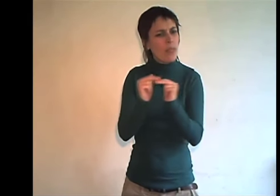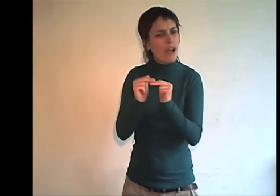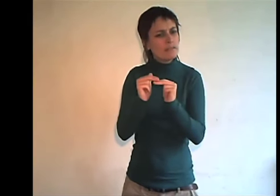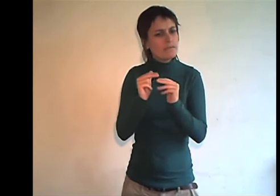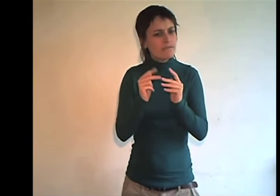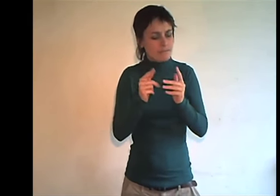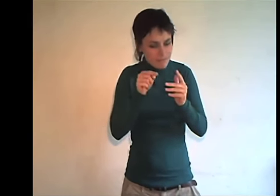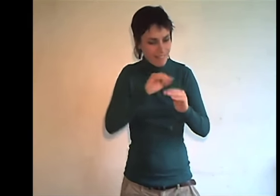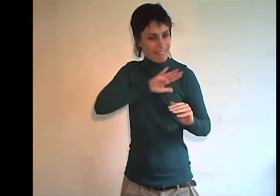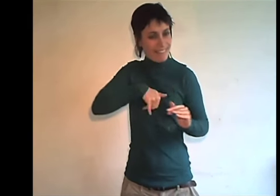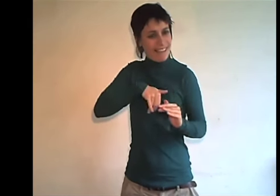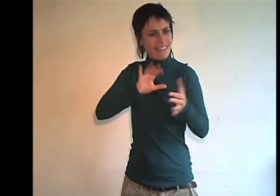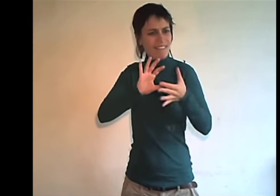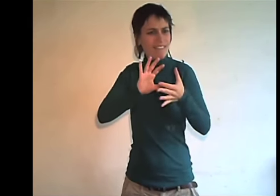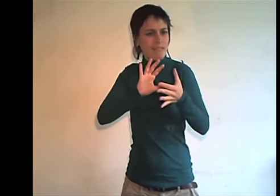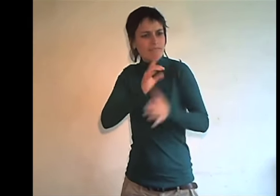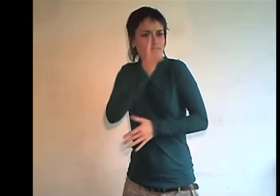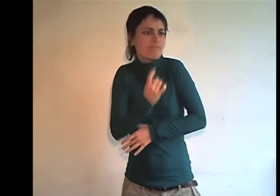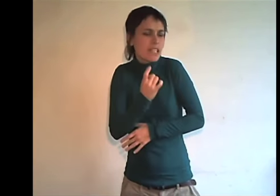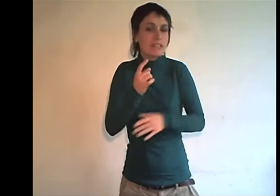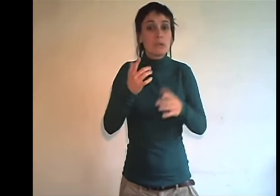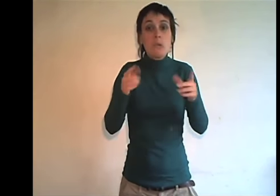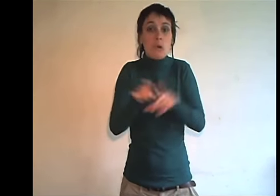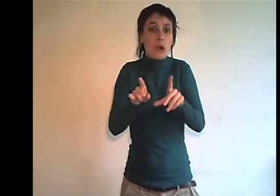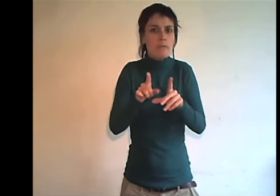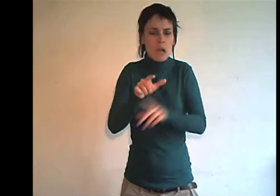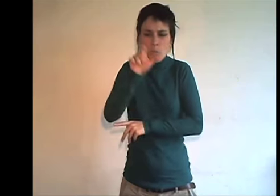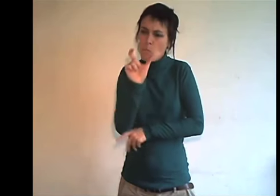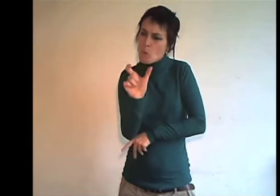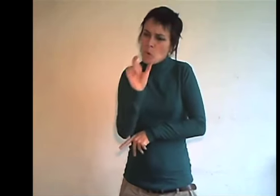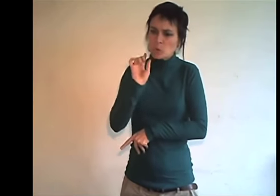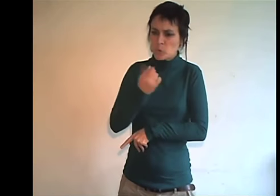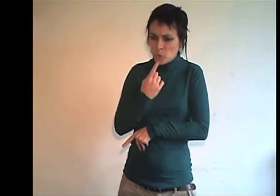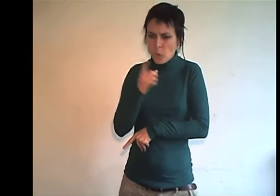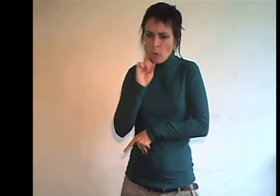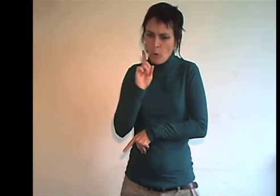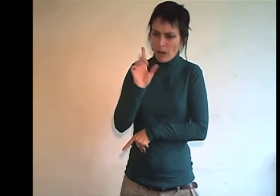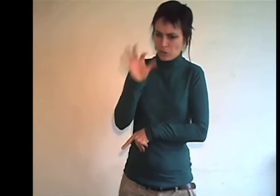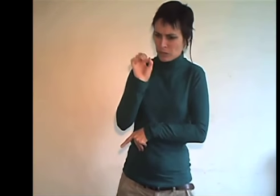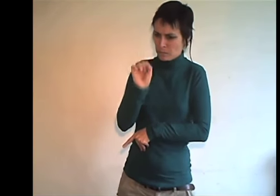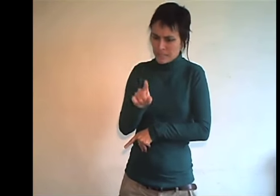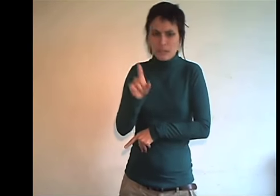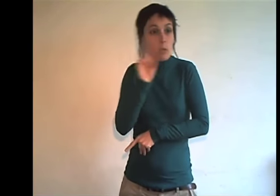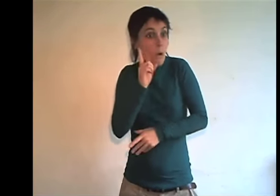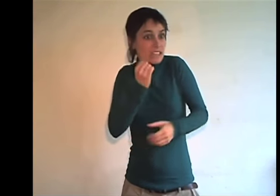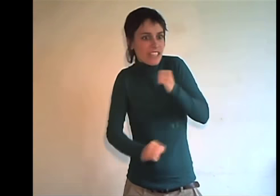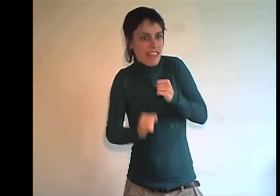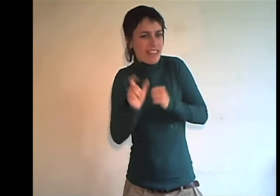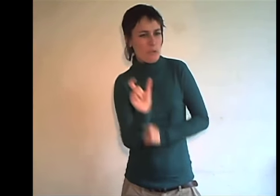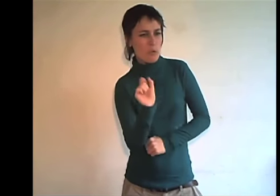musique, laisser en suspens une question. Est-ce qu'il y aurait d'autres mots que le mot sourd? Pourquoi est-ce qu'il vous